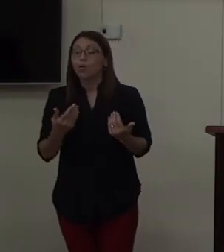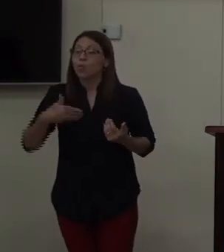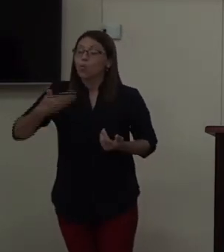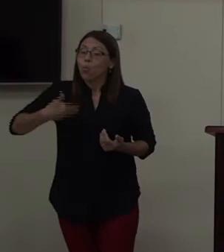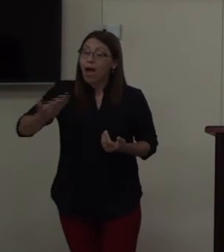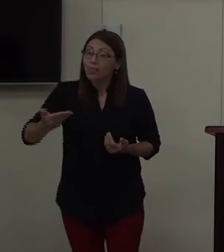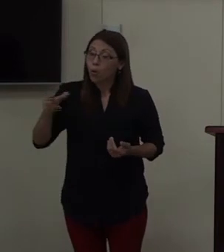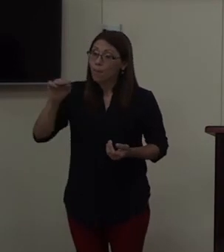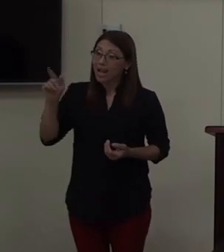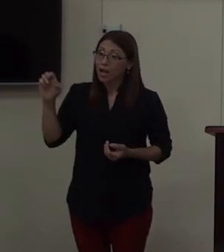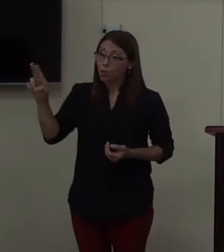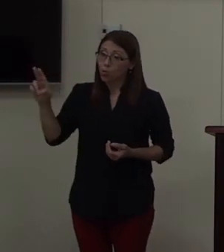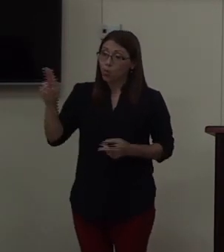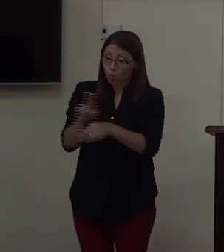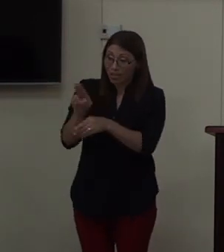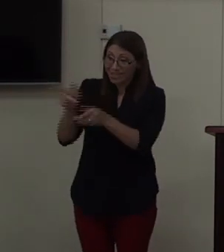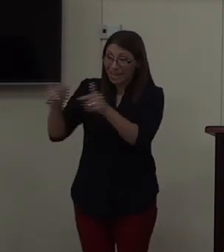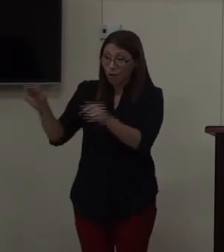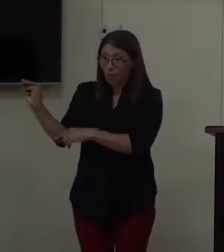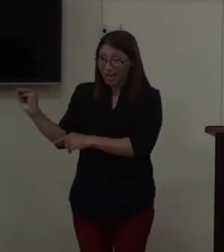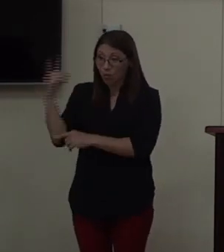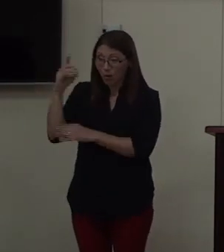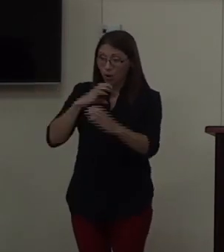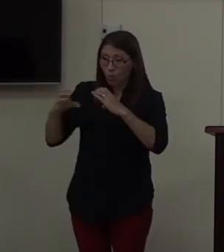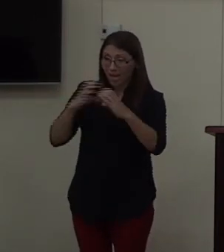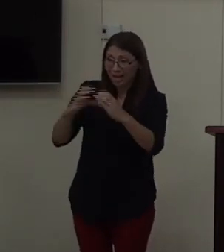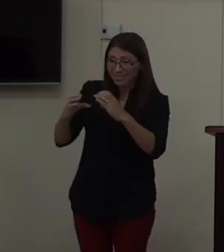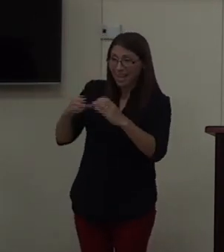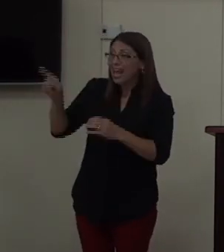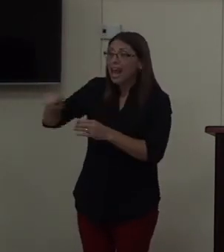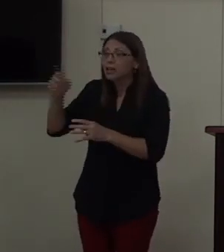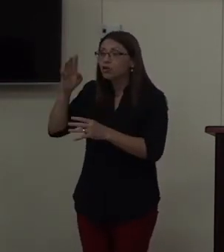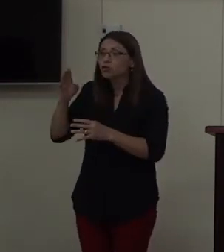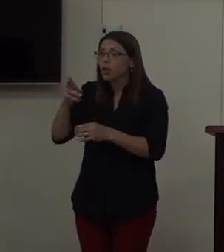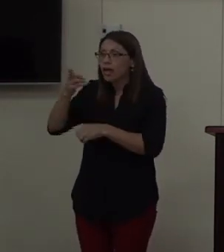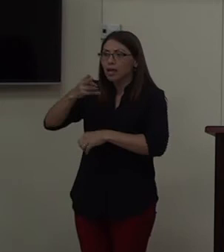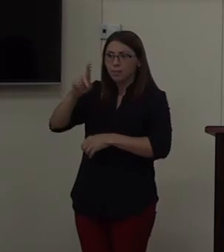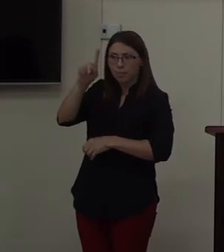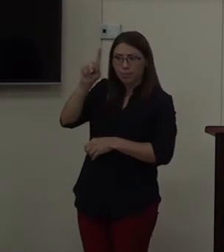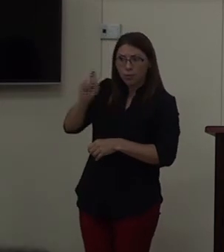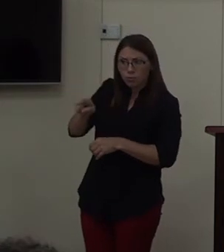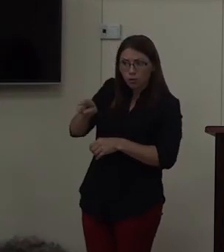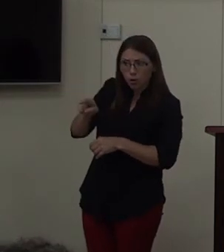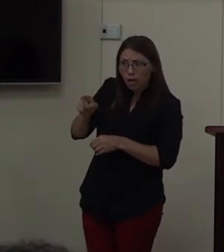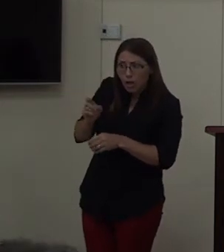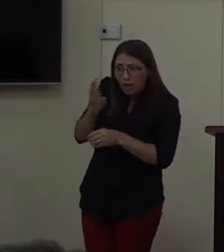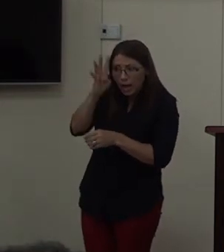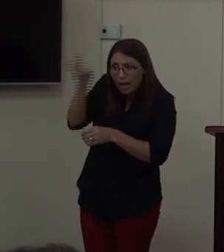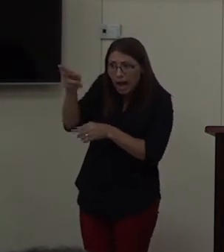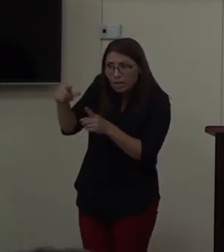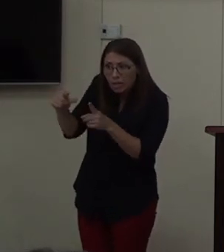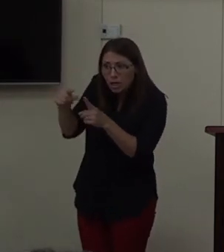cuando los malecos utilizan la lengua maleco para comunicarse, crean neologismos espontáneamente, los crean, todo el tiempo se